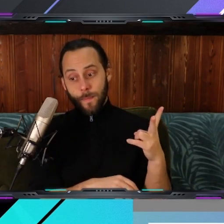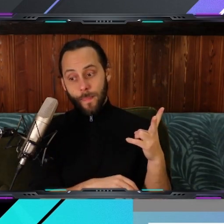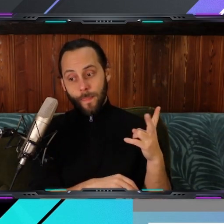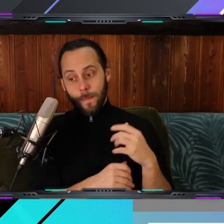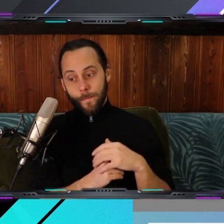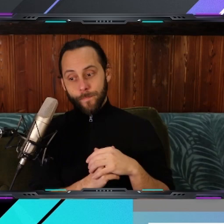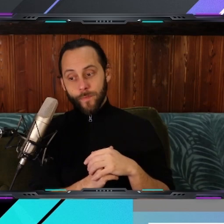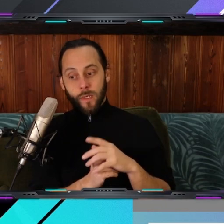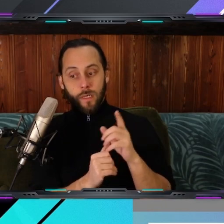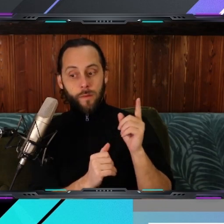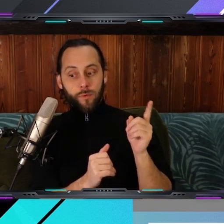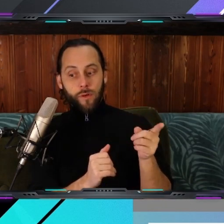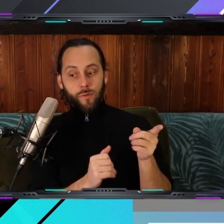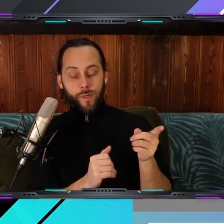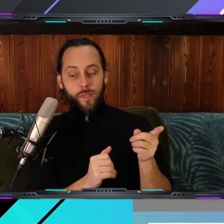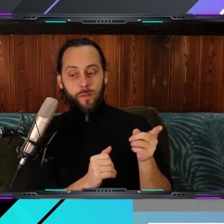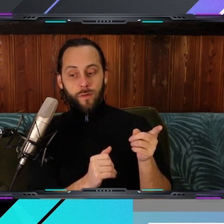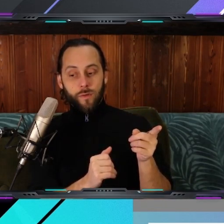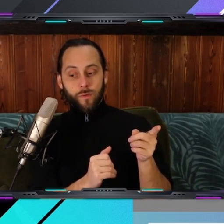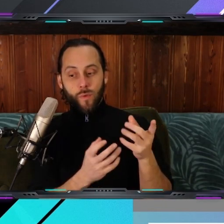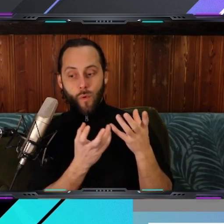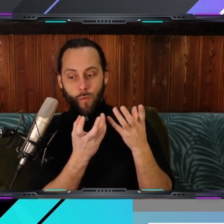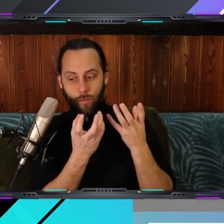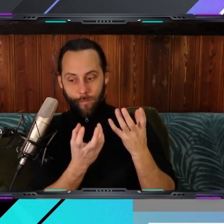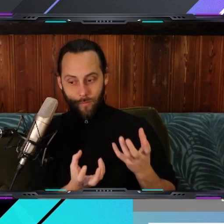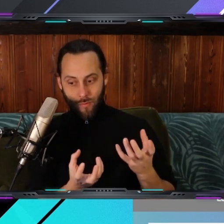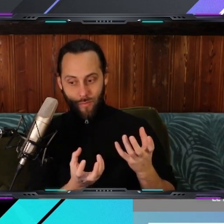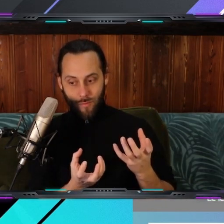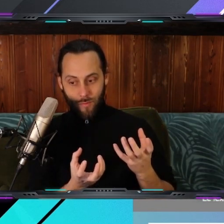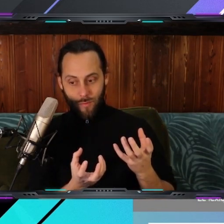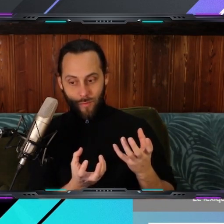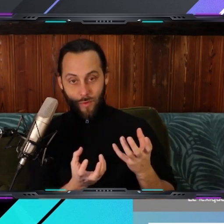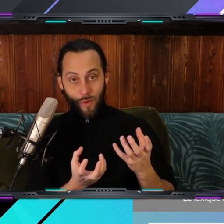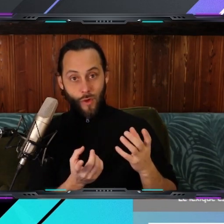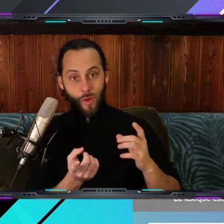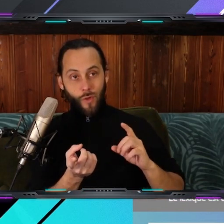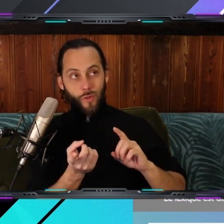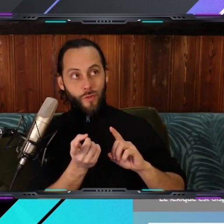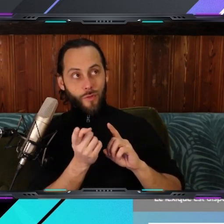Papapi. Et puis lui veut